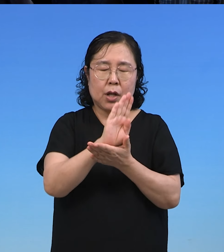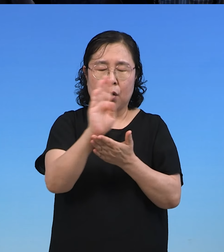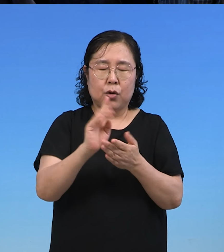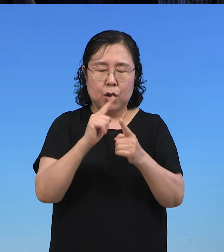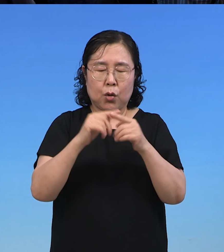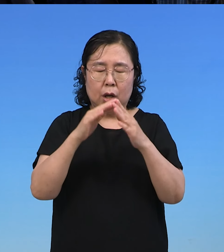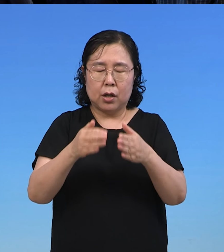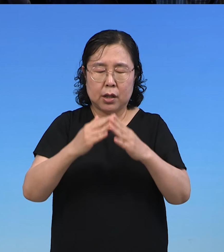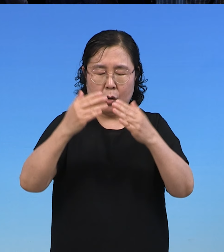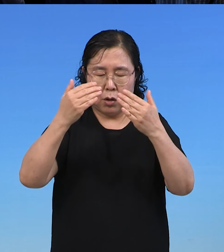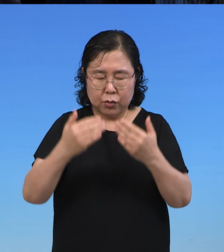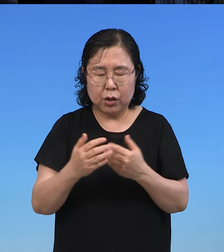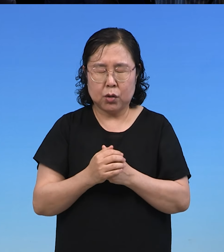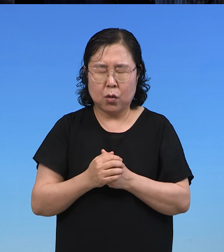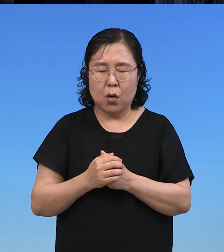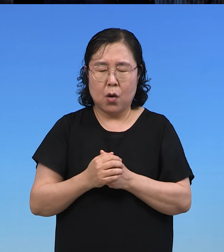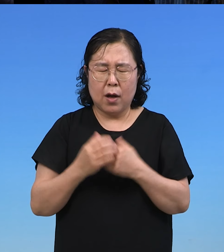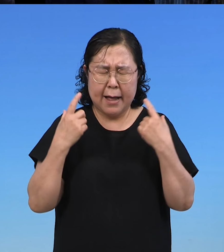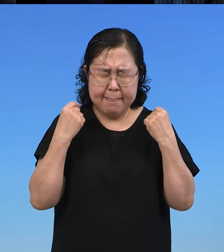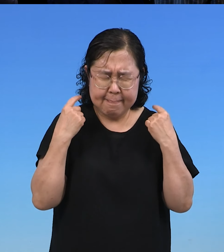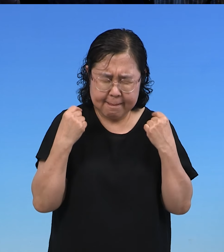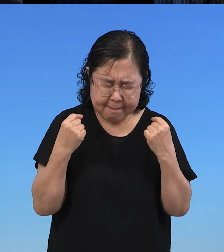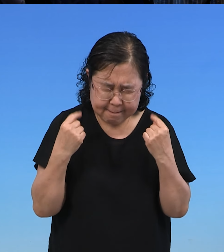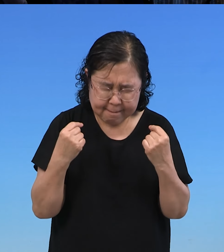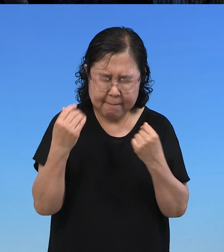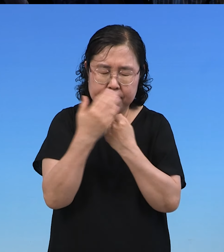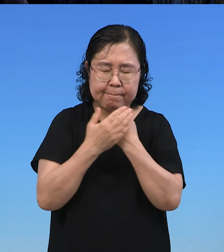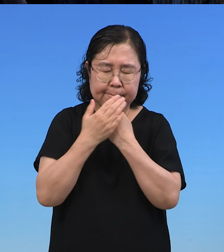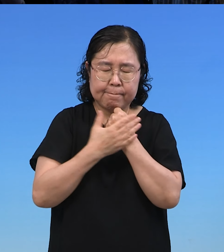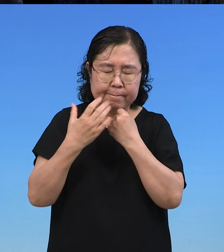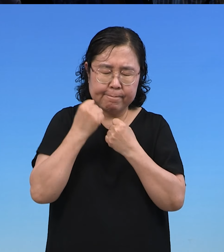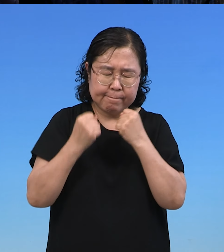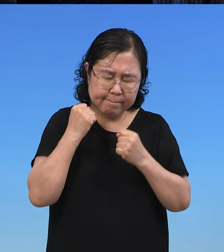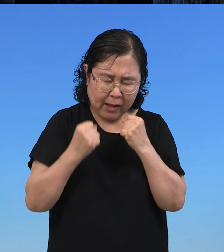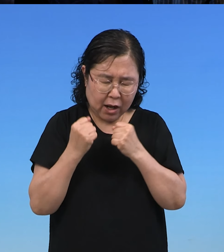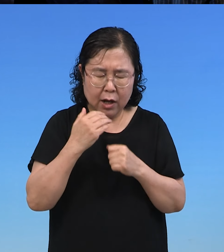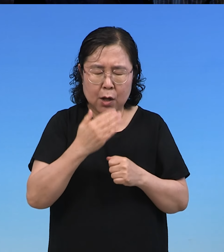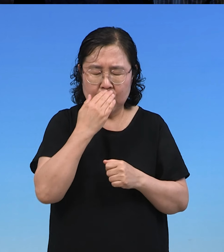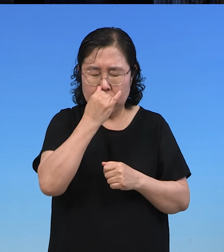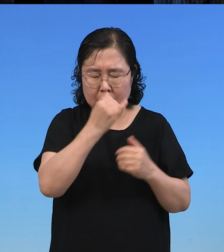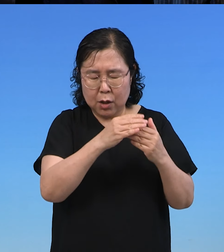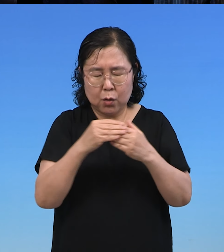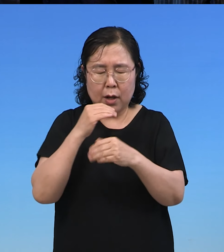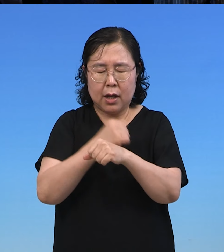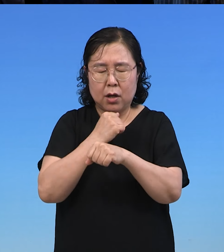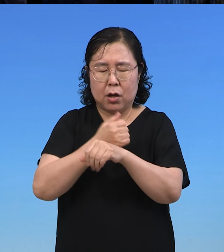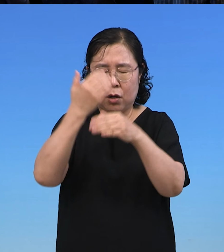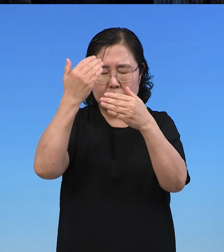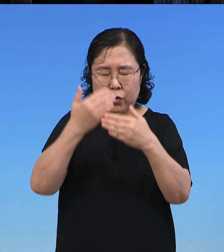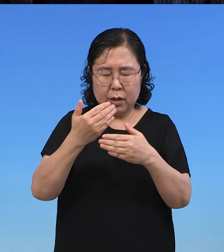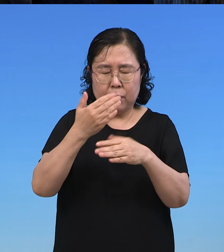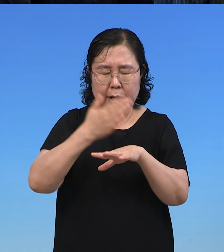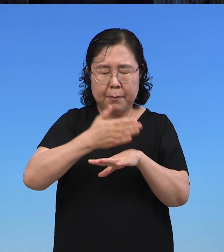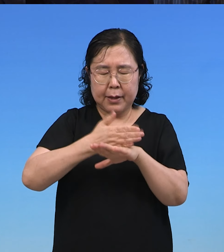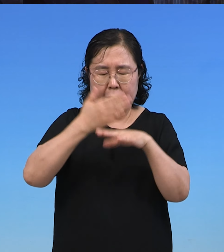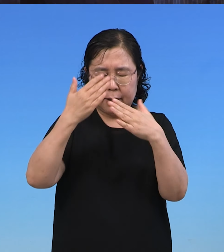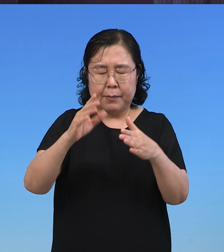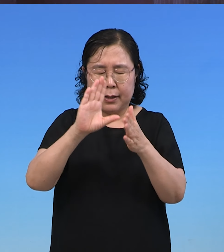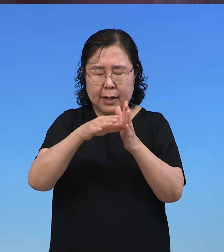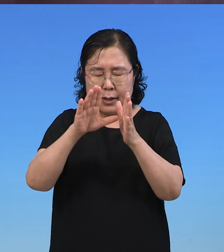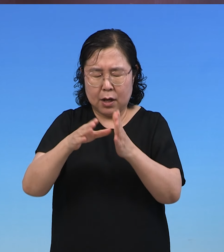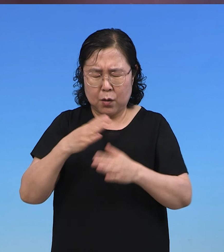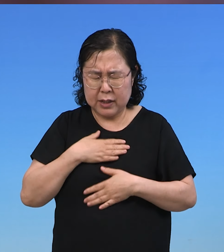세워주시고 한결같은 언어로 달려가도록 인도해 주시고 감사합니다. 때로는 지쳤고, 때로는 아버지